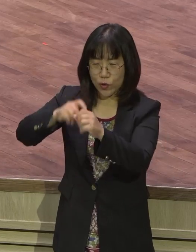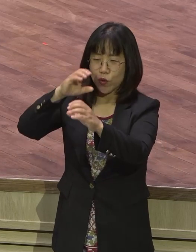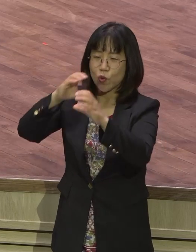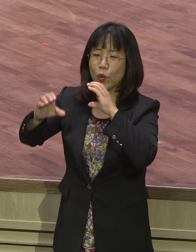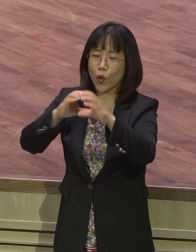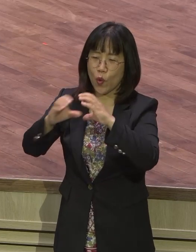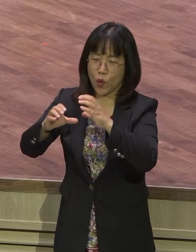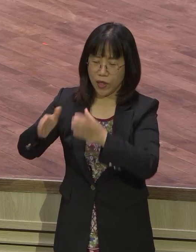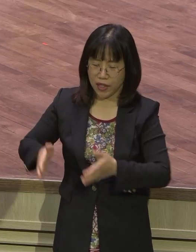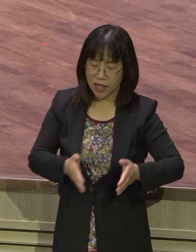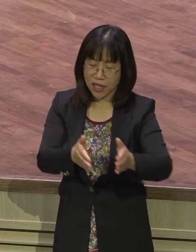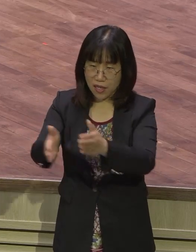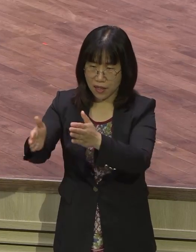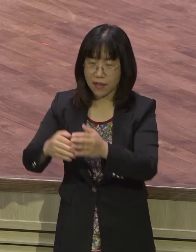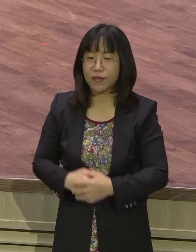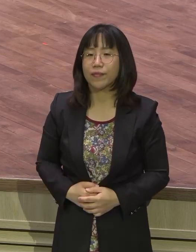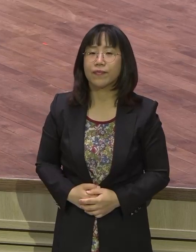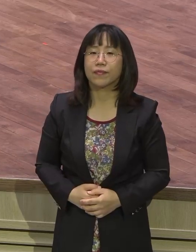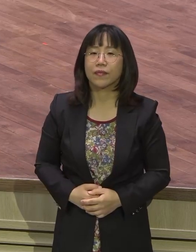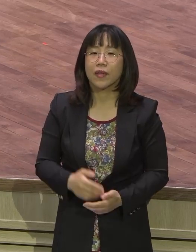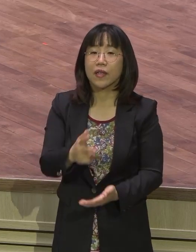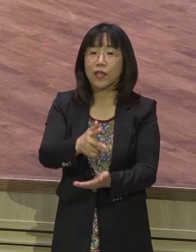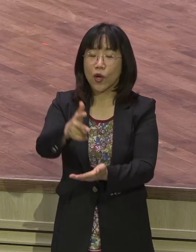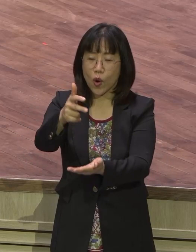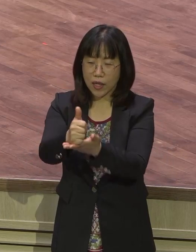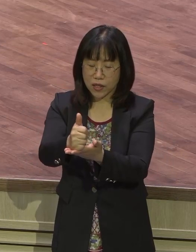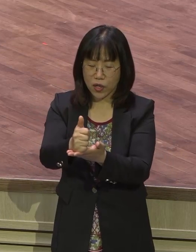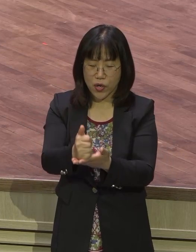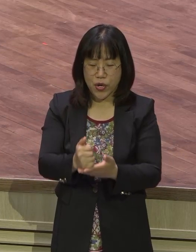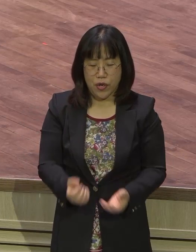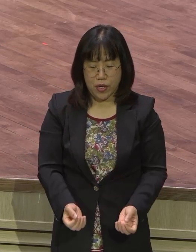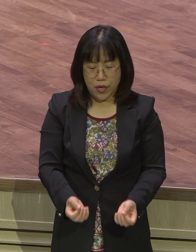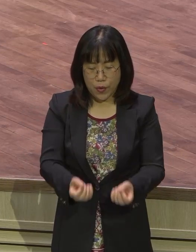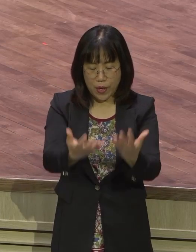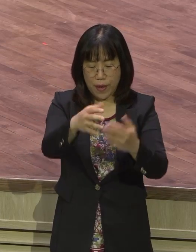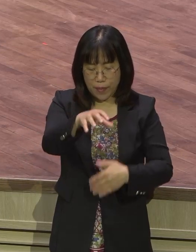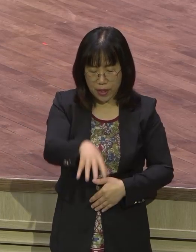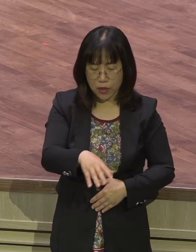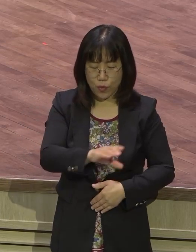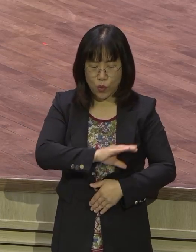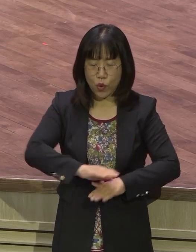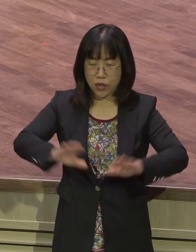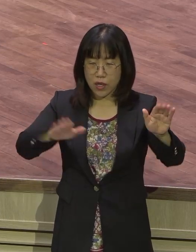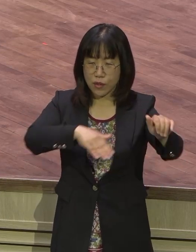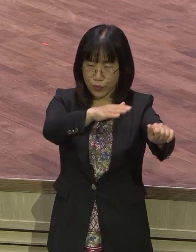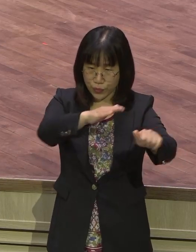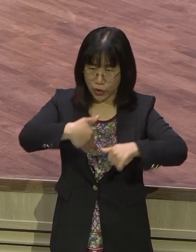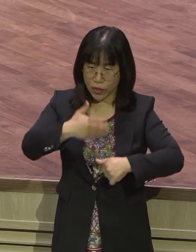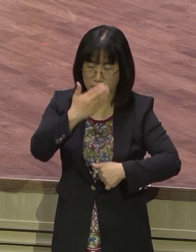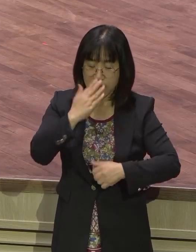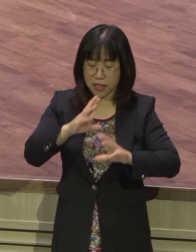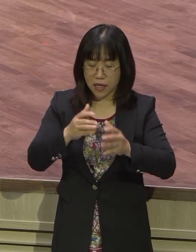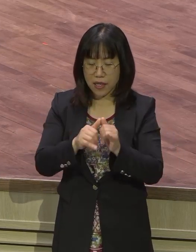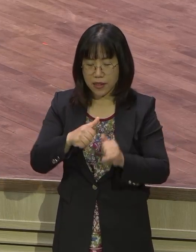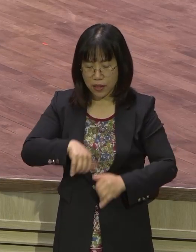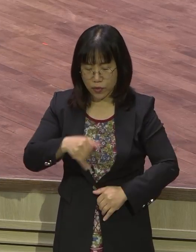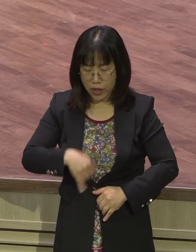1,2절을 다시 봅니다. 여호와께서 회막에서 모세를 부르시고 그에게 말씀하이르시되 이스라엘 자손에게